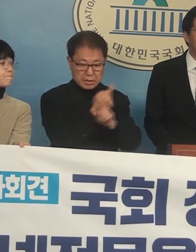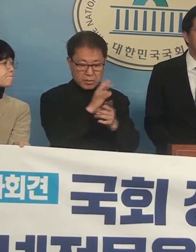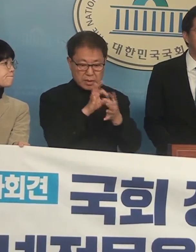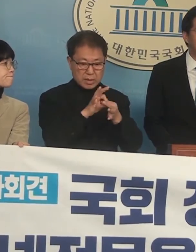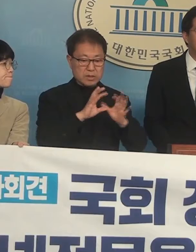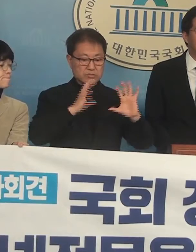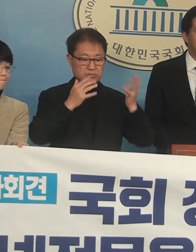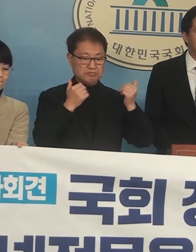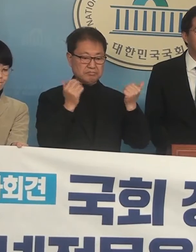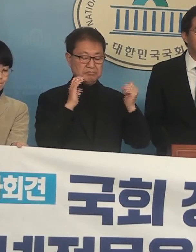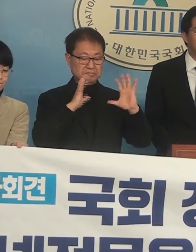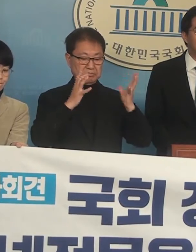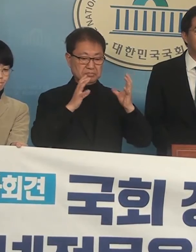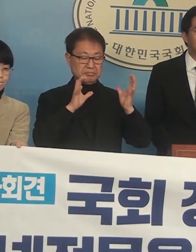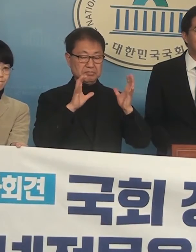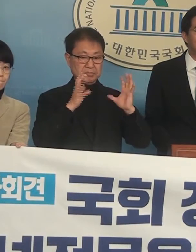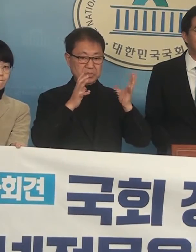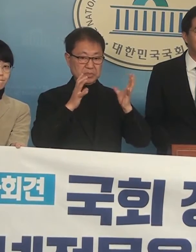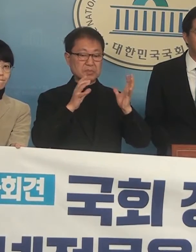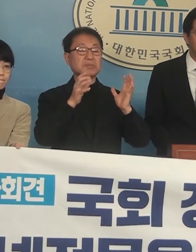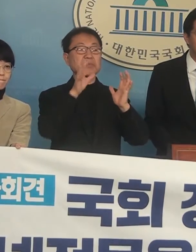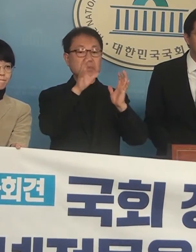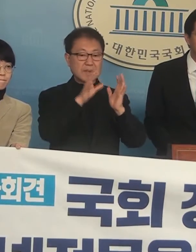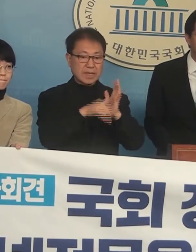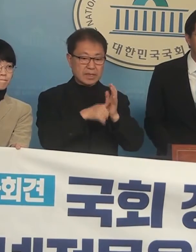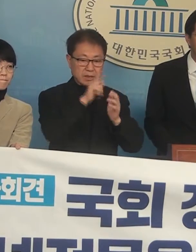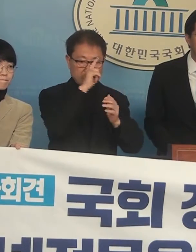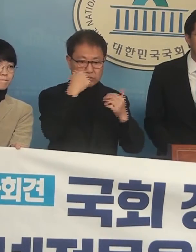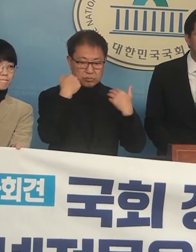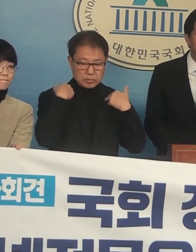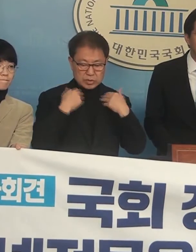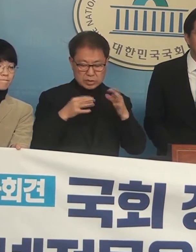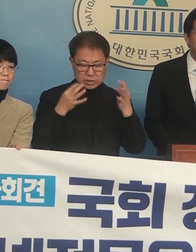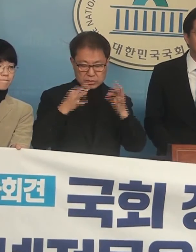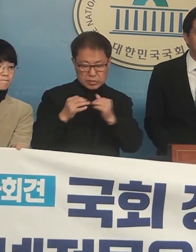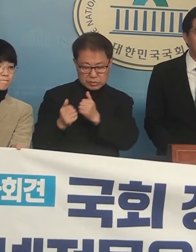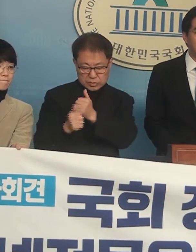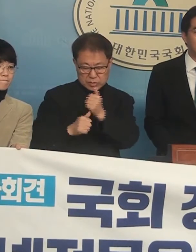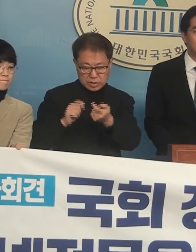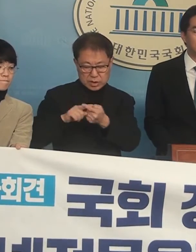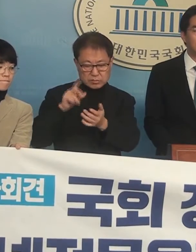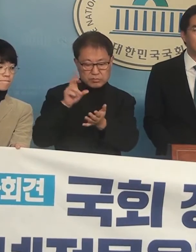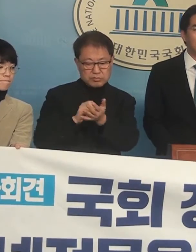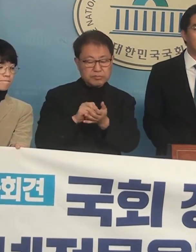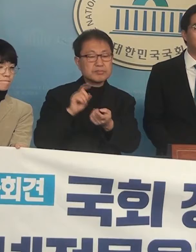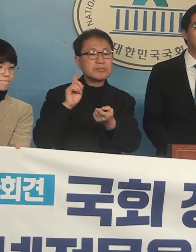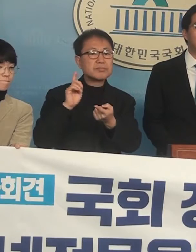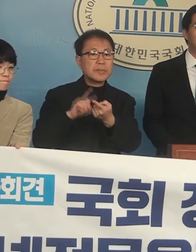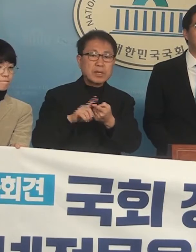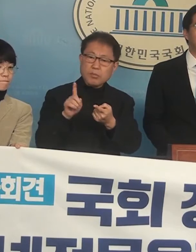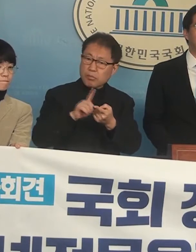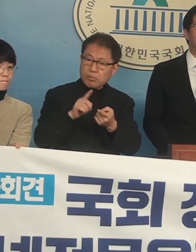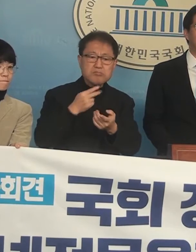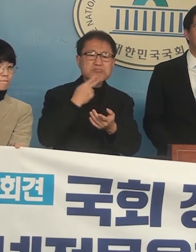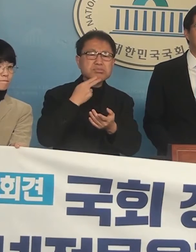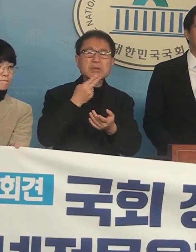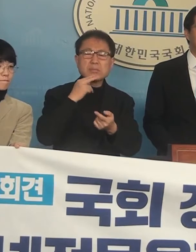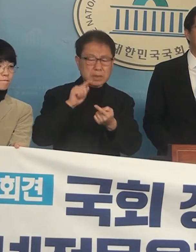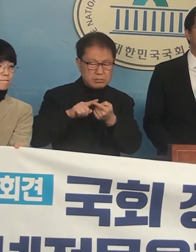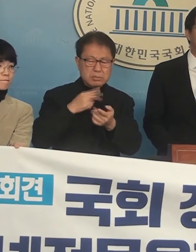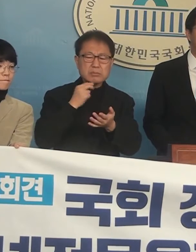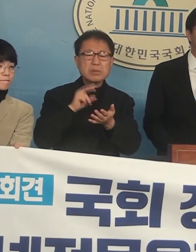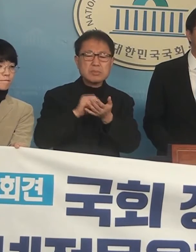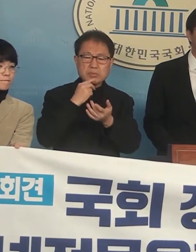국회에서 토론회에서 정부 그리고 금융위원회에서 이 부분에 관해서 아무런 문제가 없을